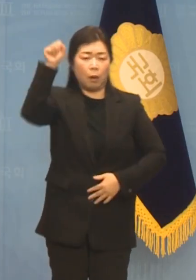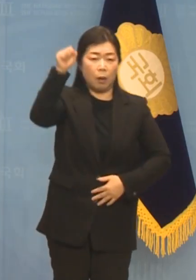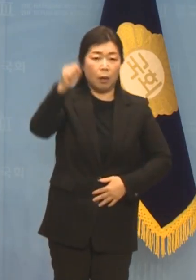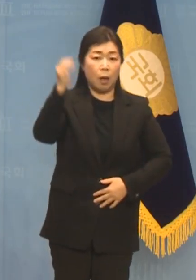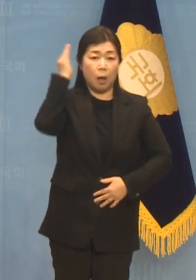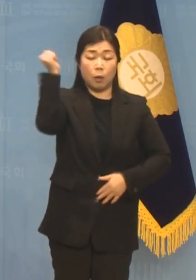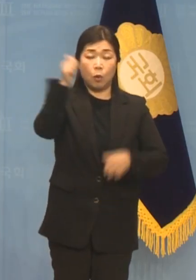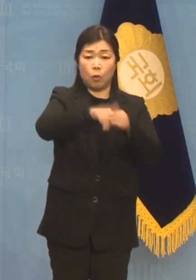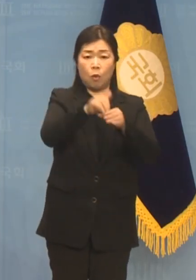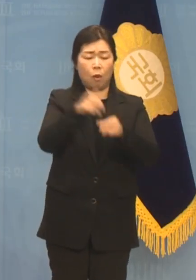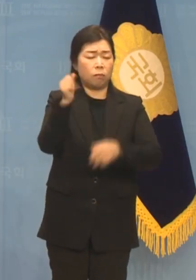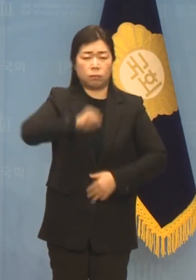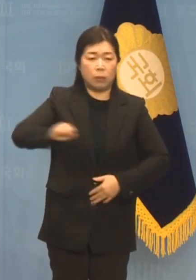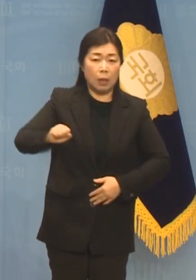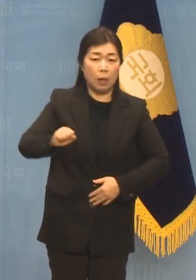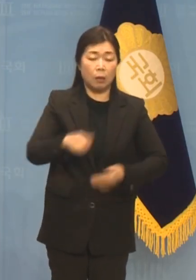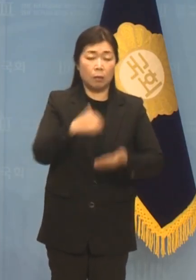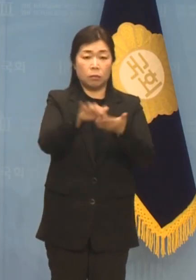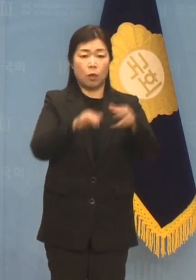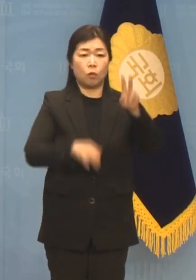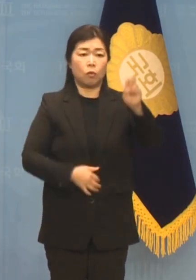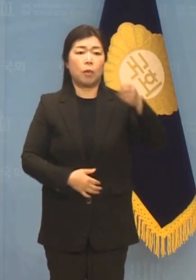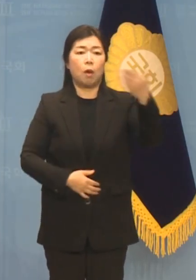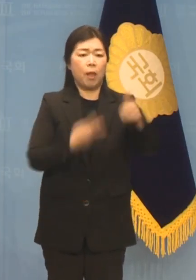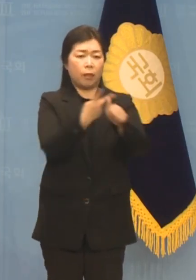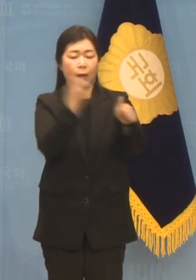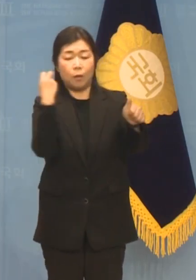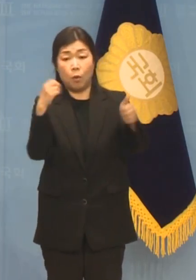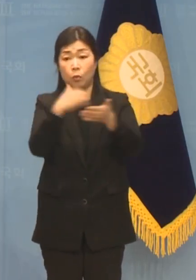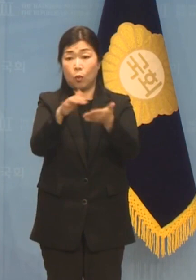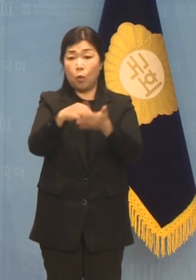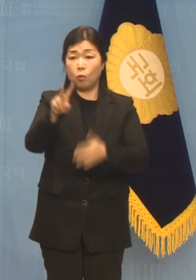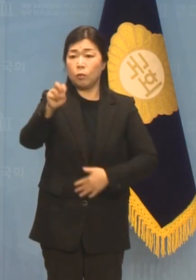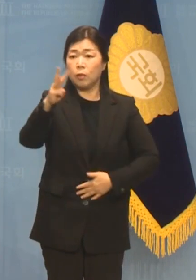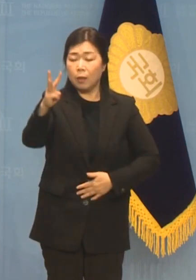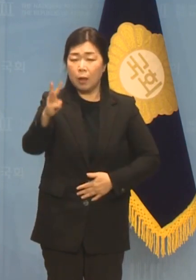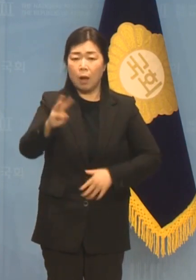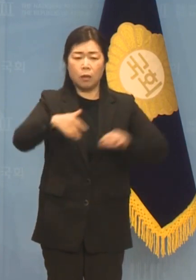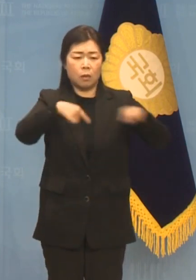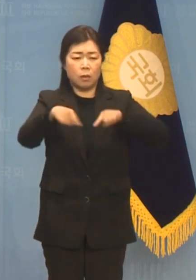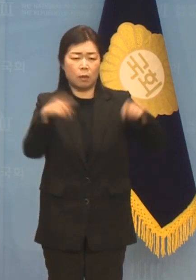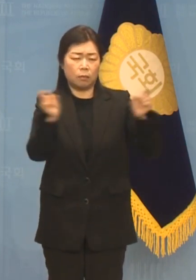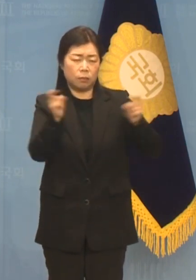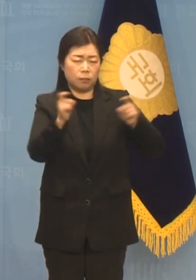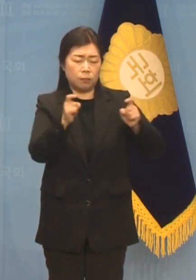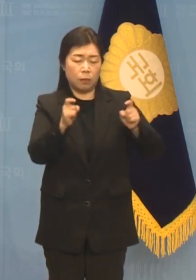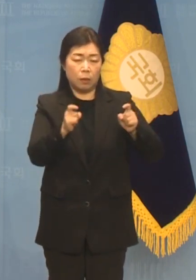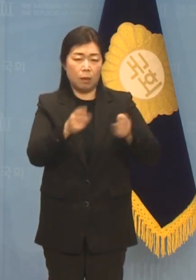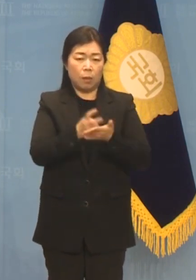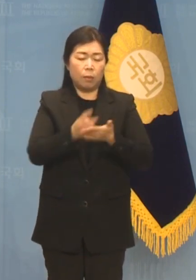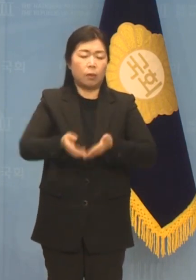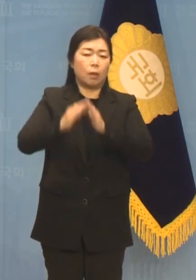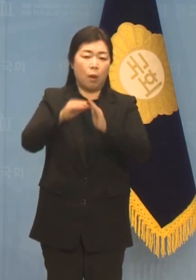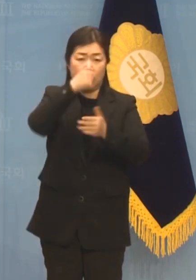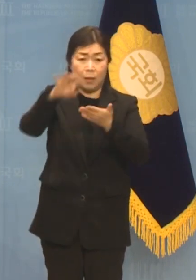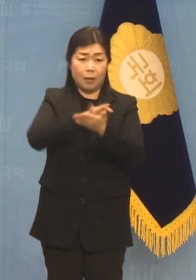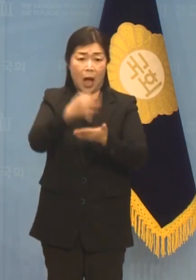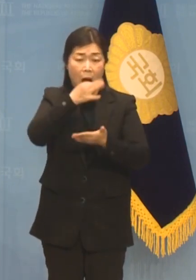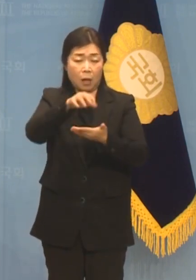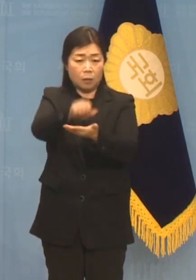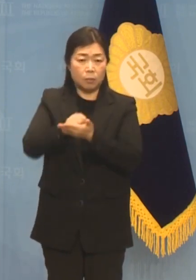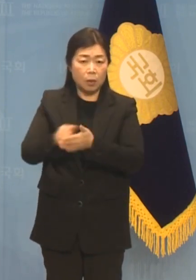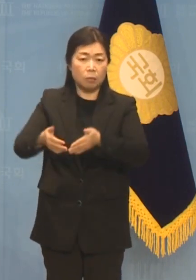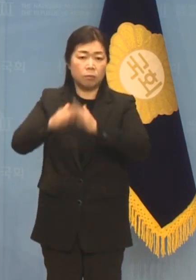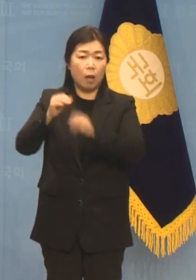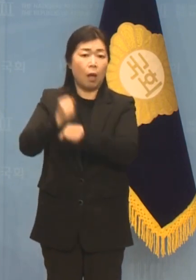불복, 29번의 탄핵, 23개의 정쟁 입법 독재, 예산 독재에